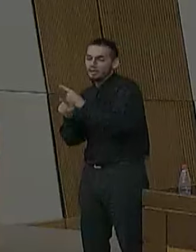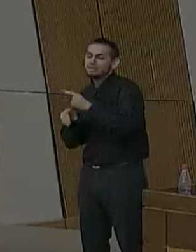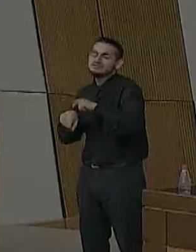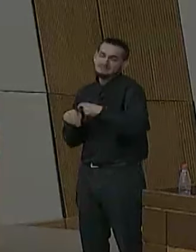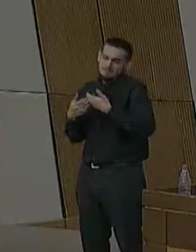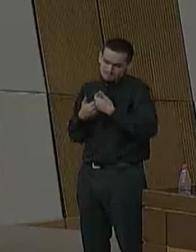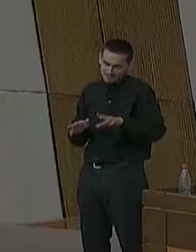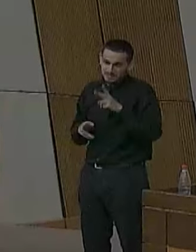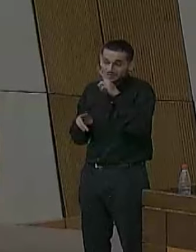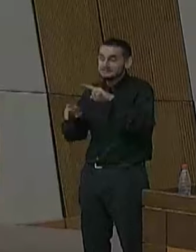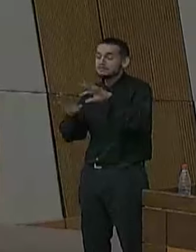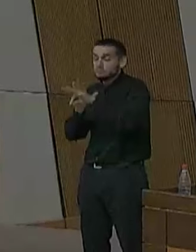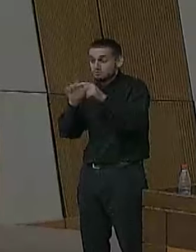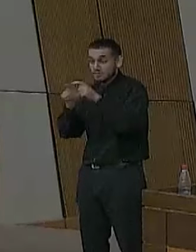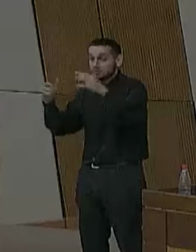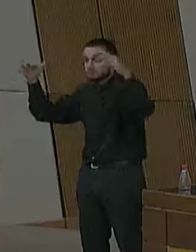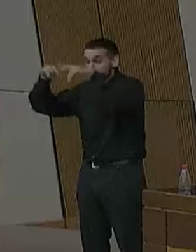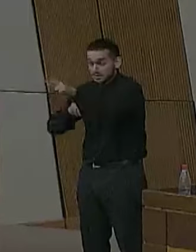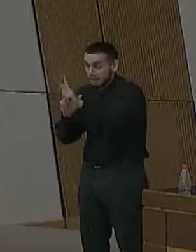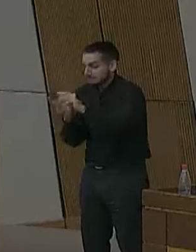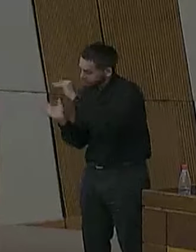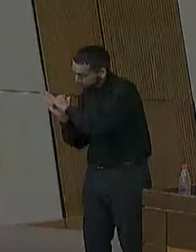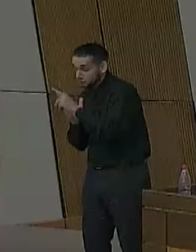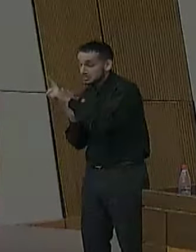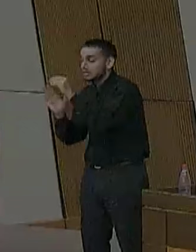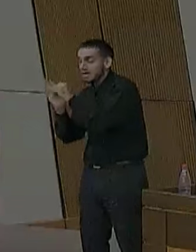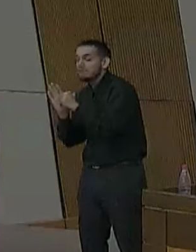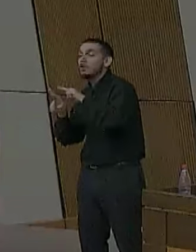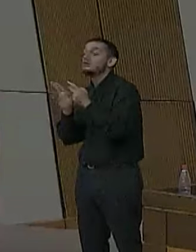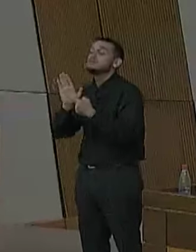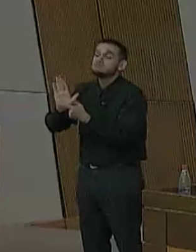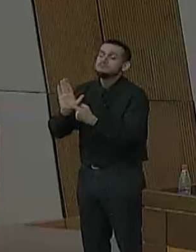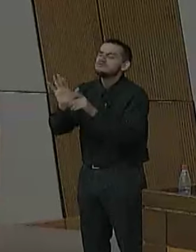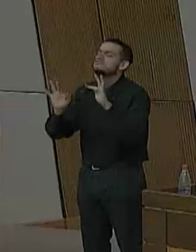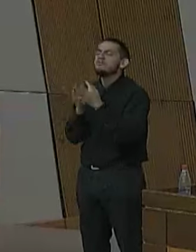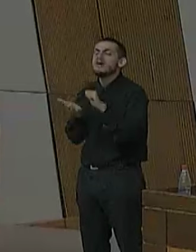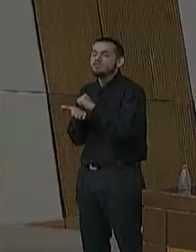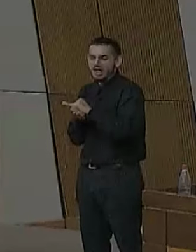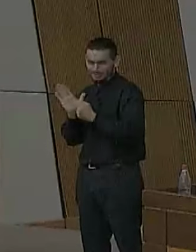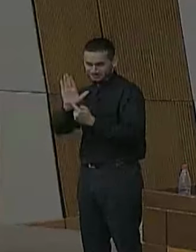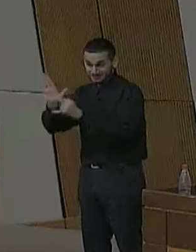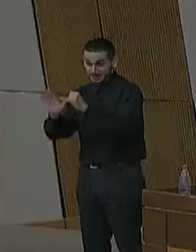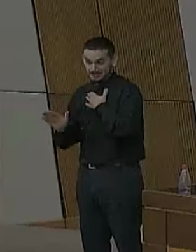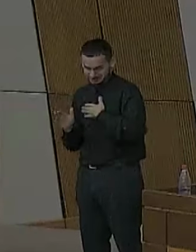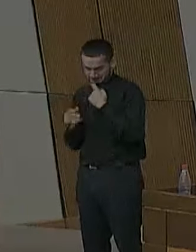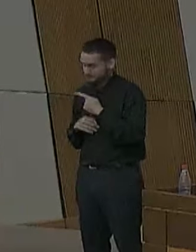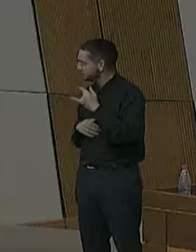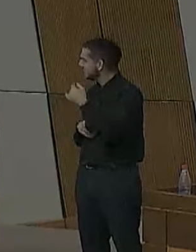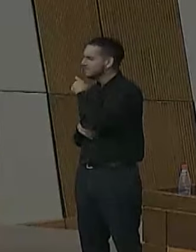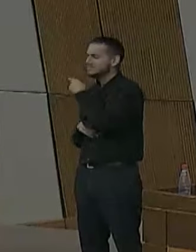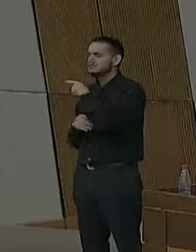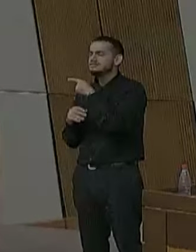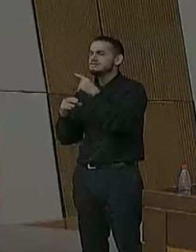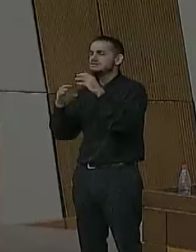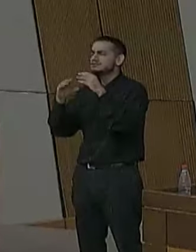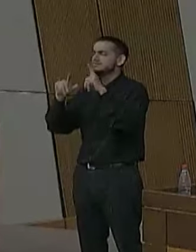ya posteriormente trabajar en algo más concreto. Nosotros también habilitamos una carpeta en la nube de Google, en el